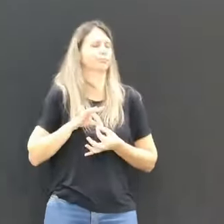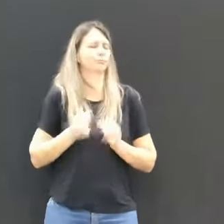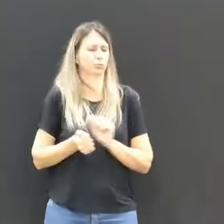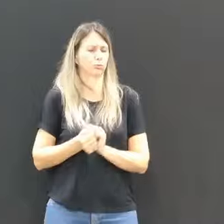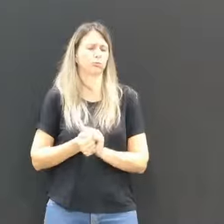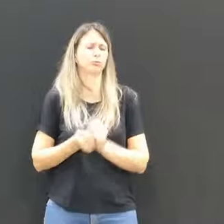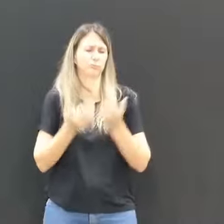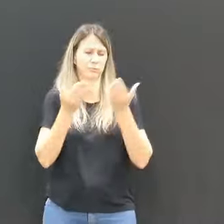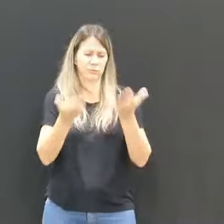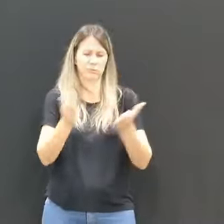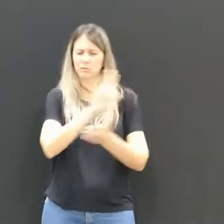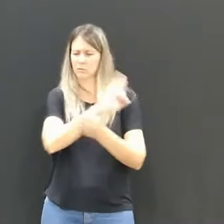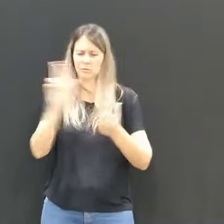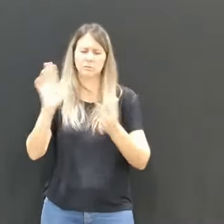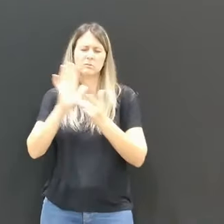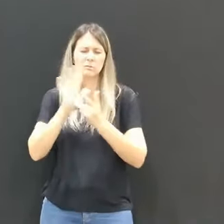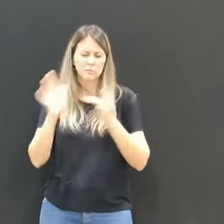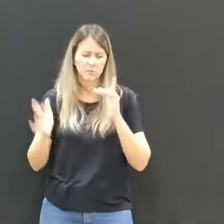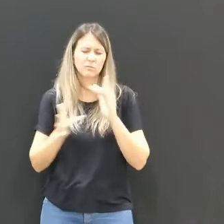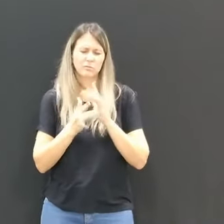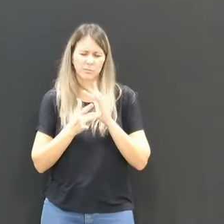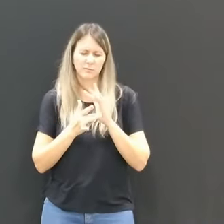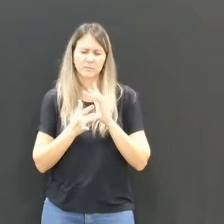unido ao nosso espírito e com o seu espírito, em nome de